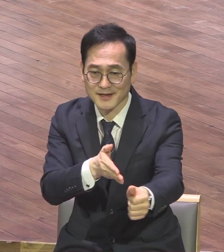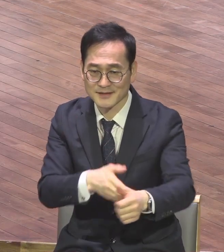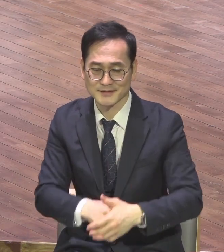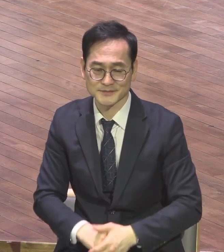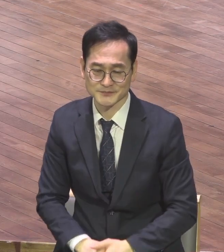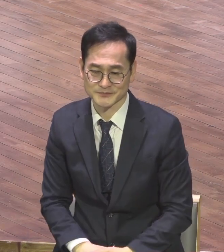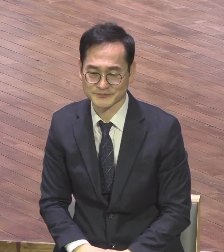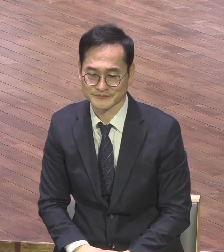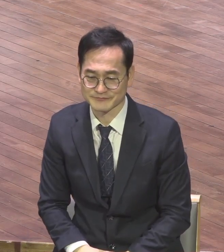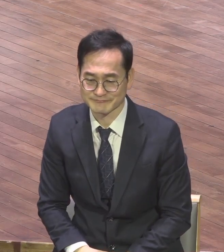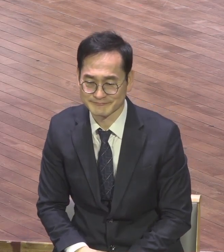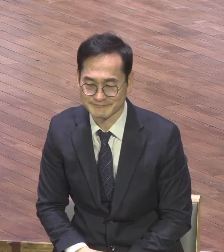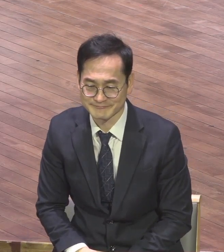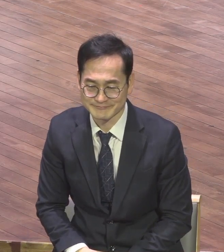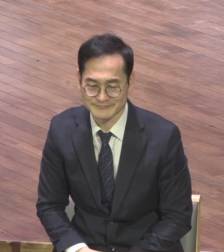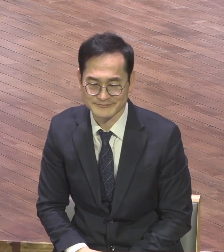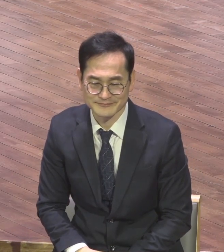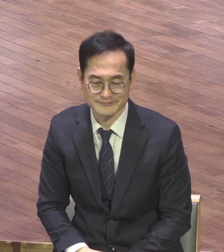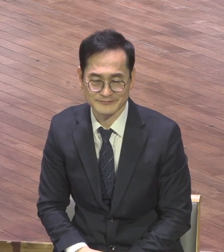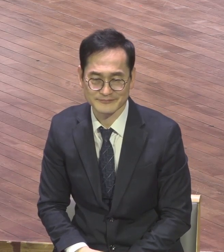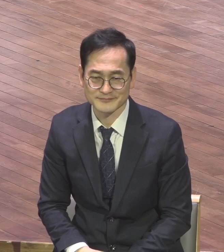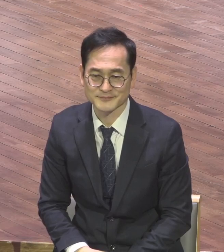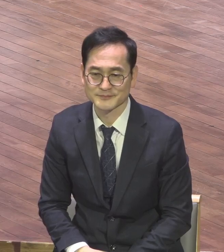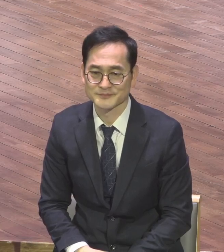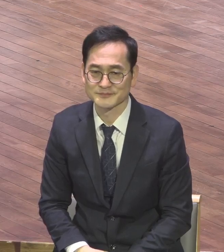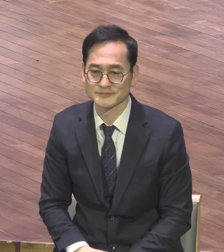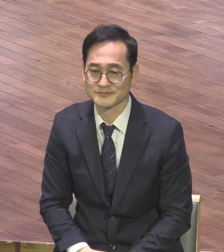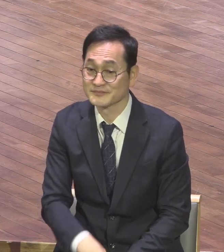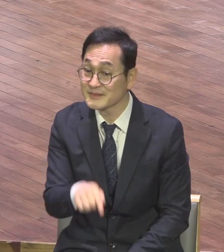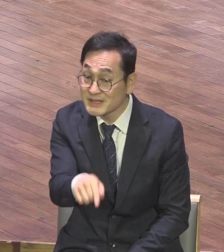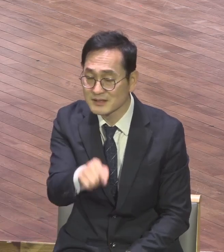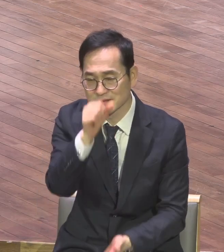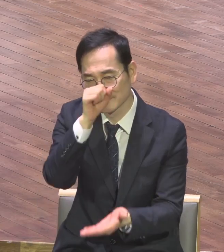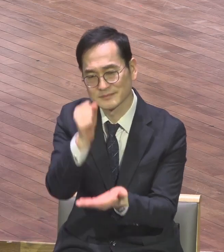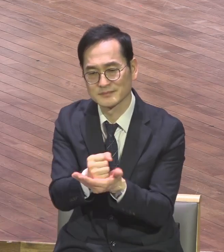늘 즐거우시기 바랍니다. 그게 정상이에요.